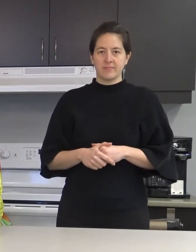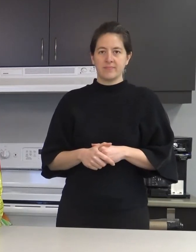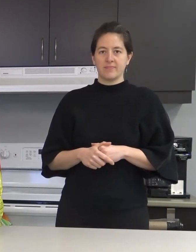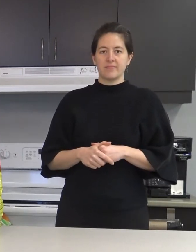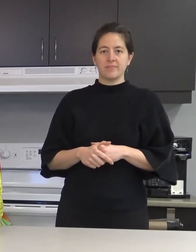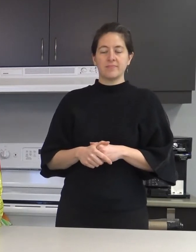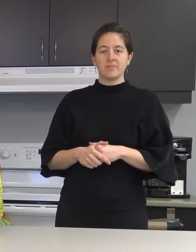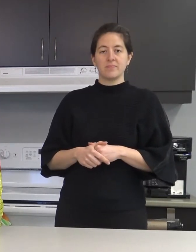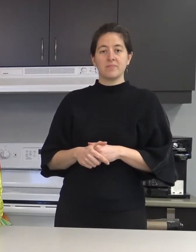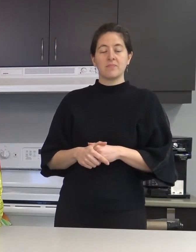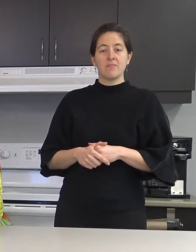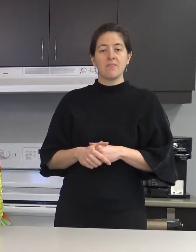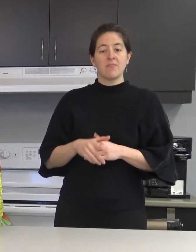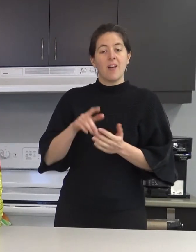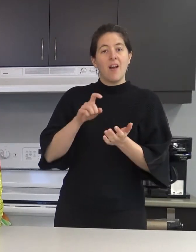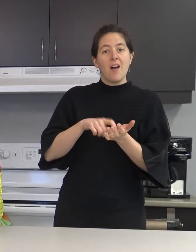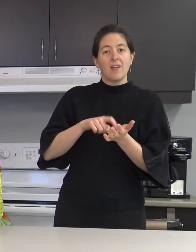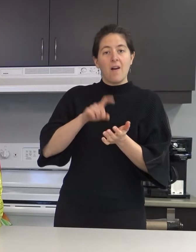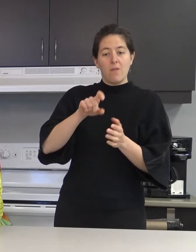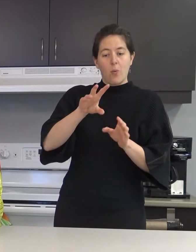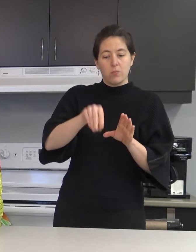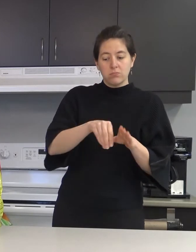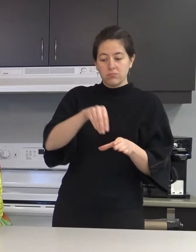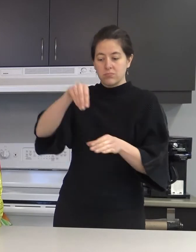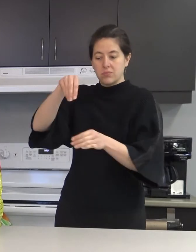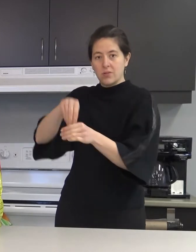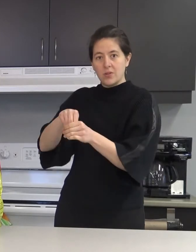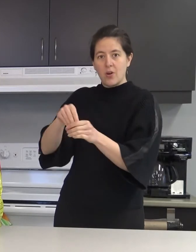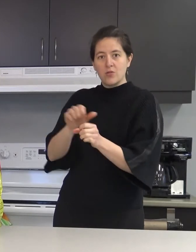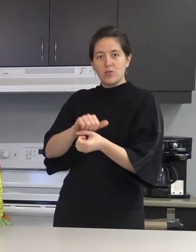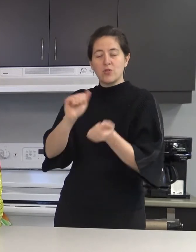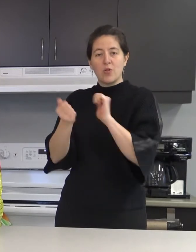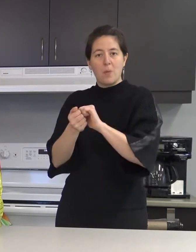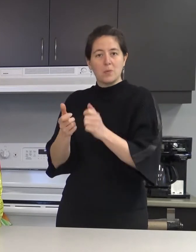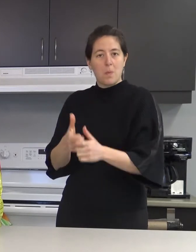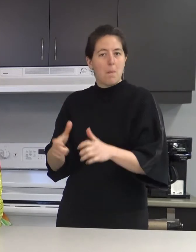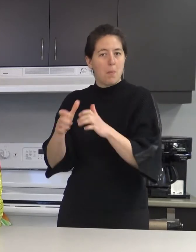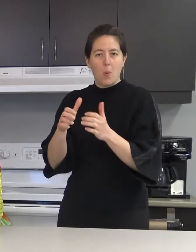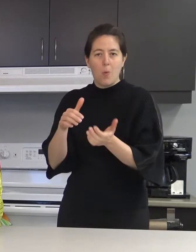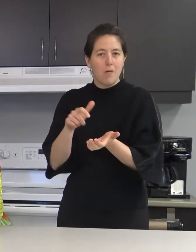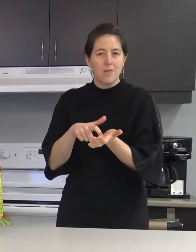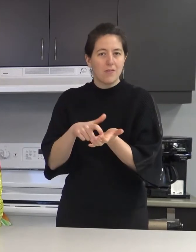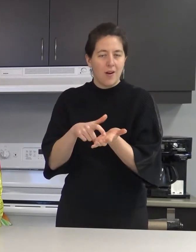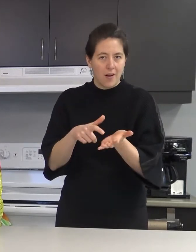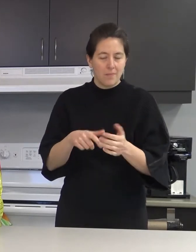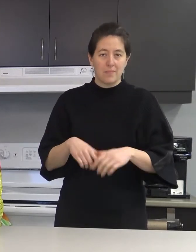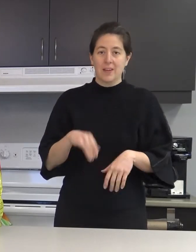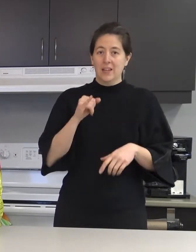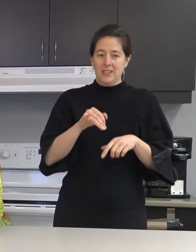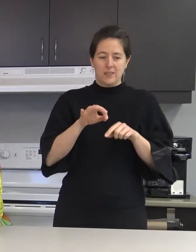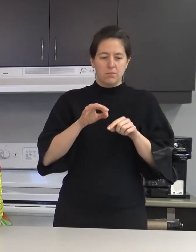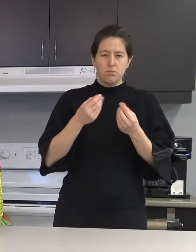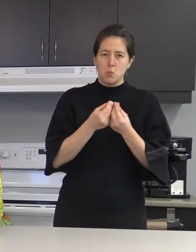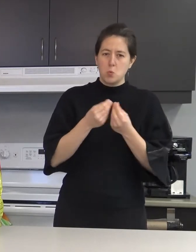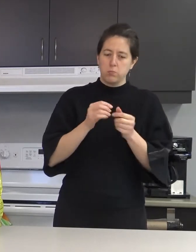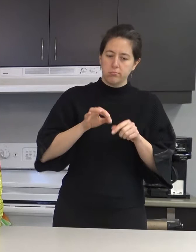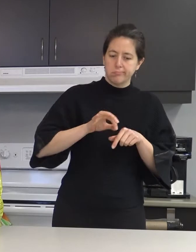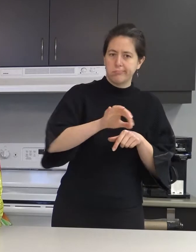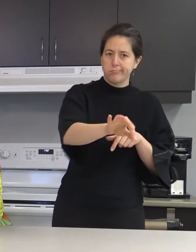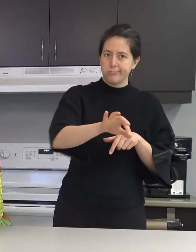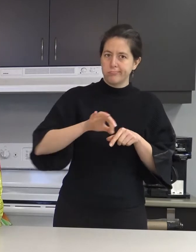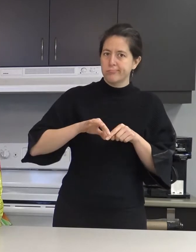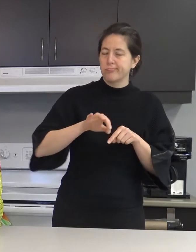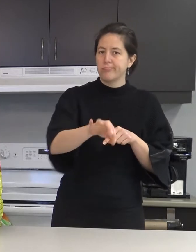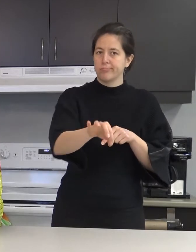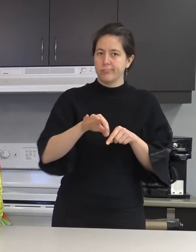Et quand est-ce qu'il faut repiquer? Alors, quand vous avez semé une grande quantité de graines, puis que